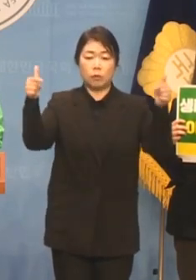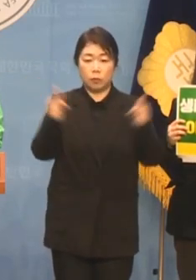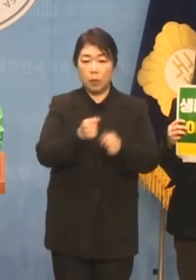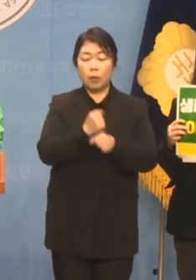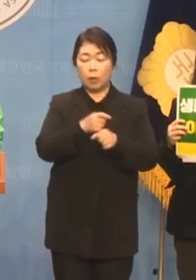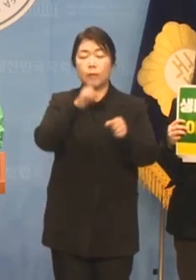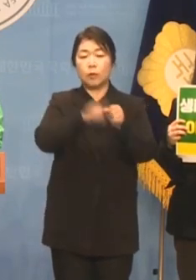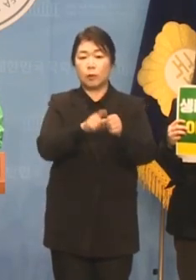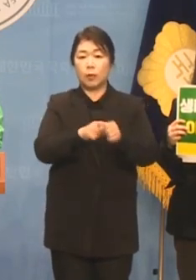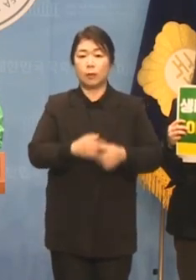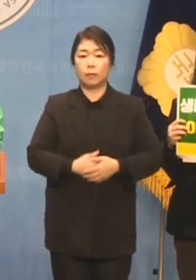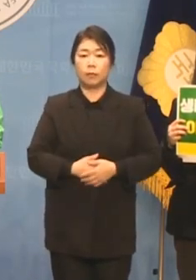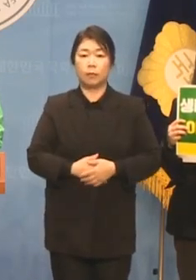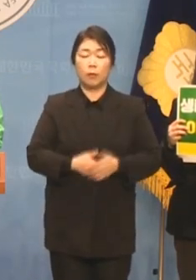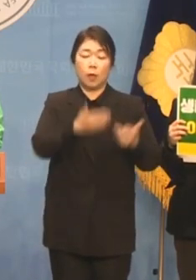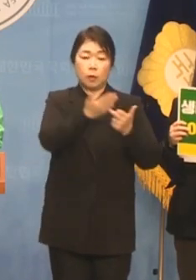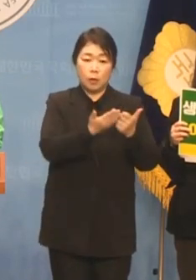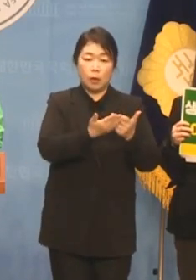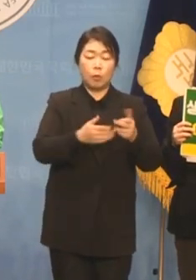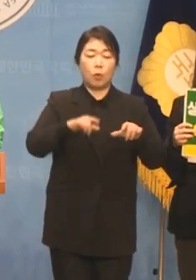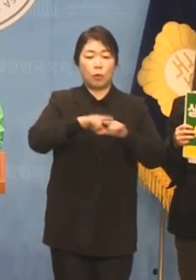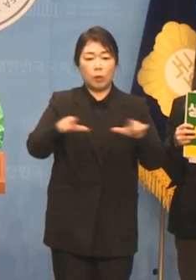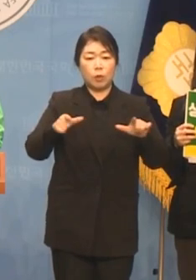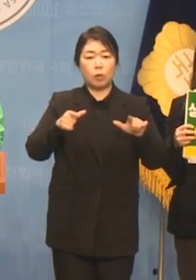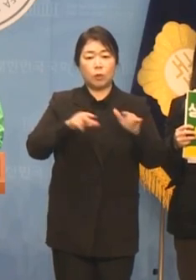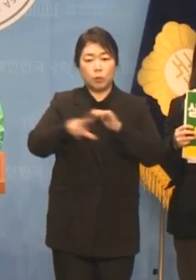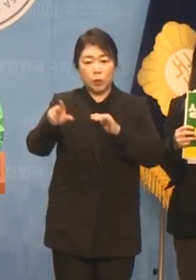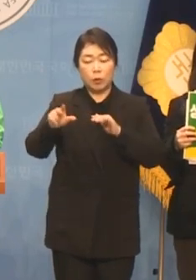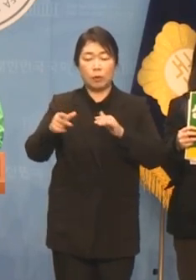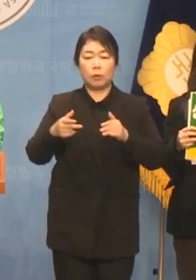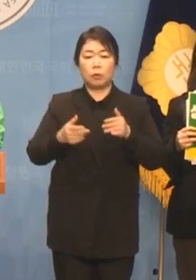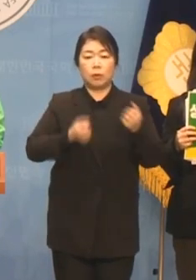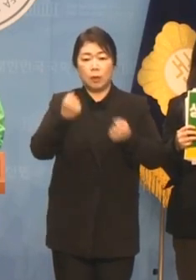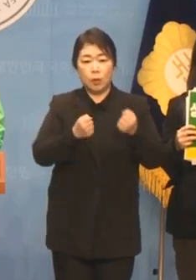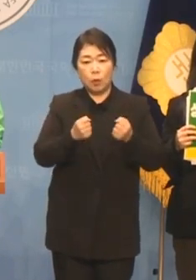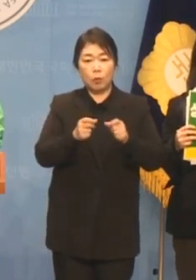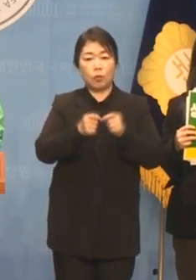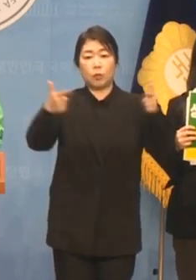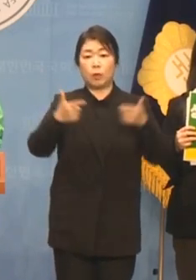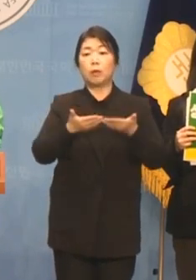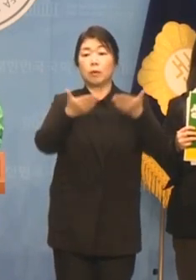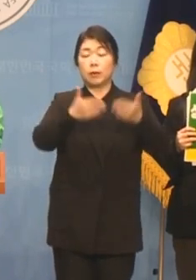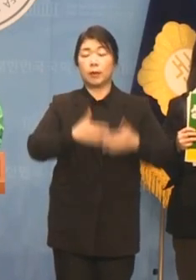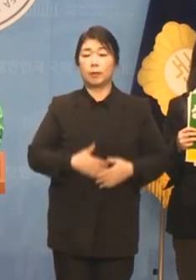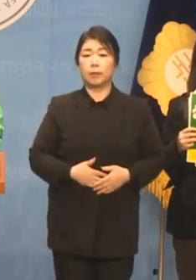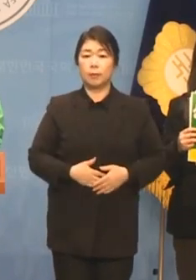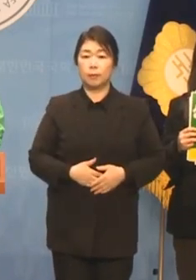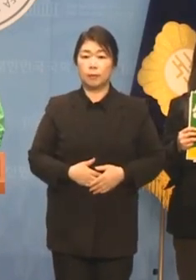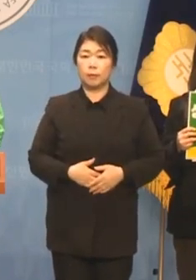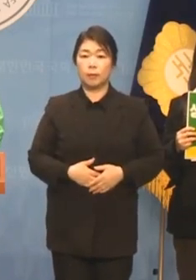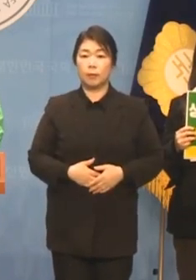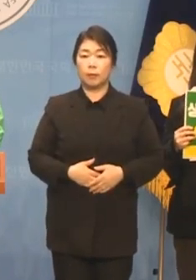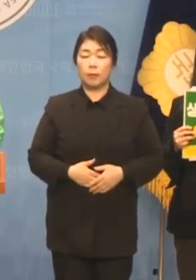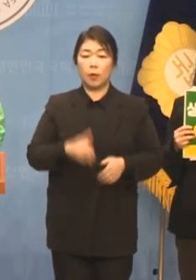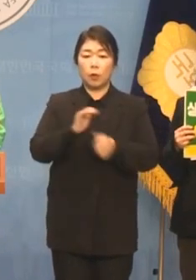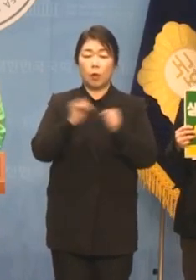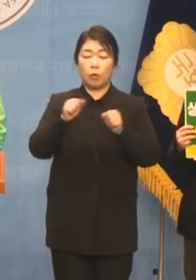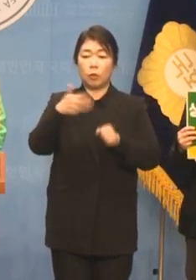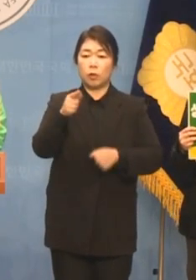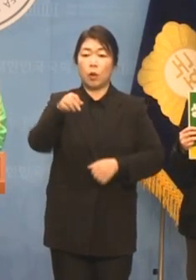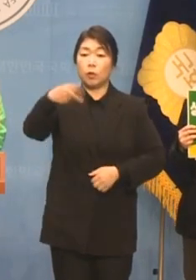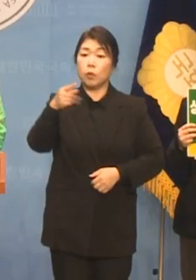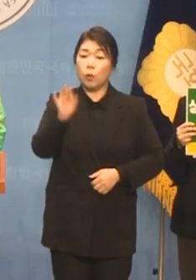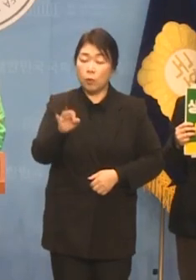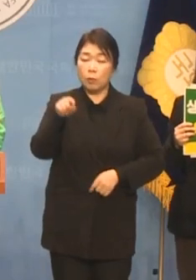대중교통 자전거 도보 대자보 중심의 교통 정책을 분명히 하겠습니다 경북 청송군은